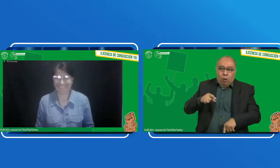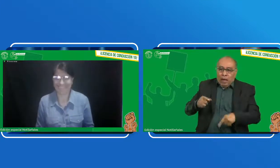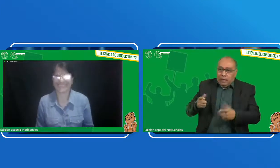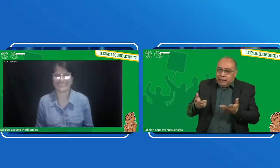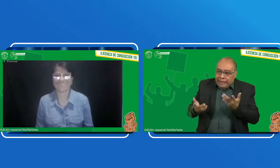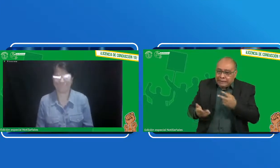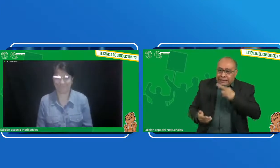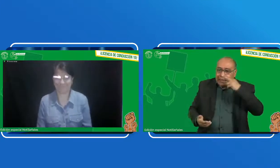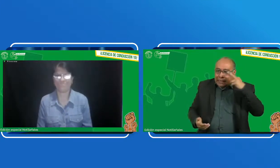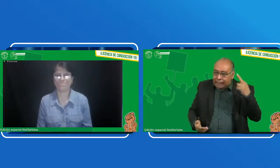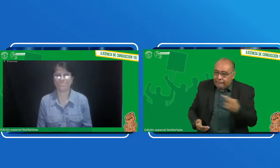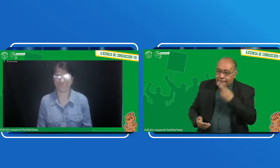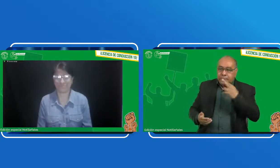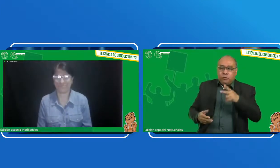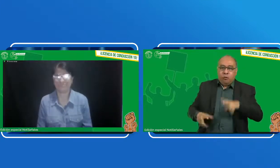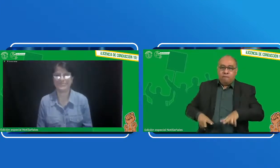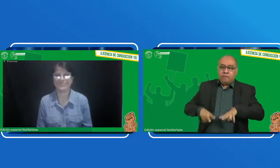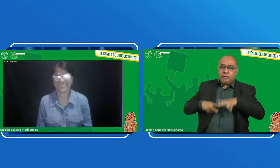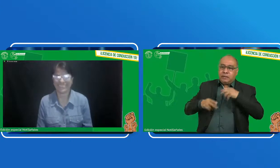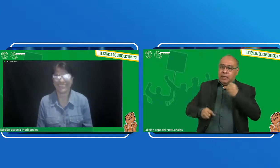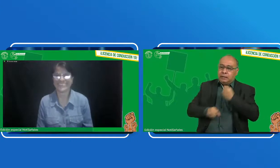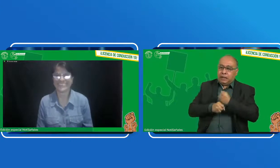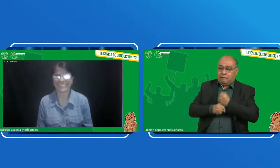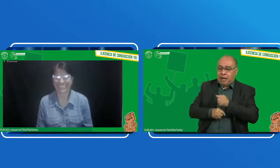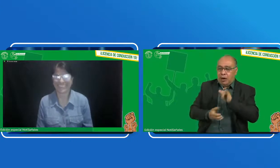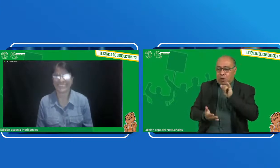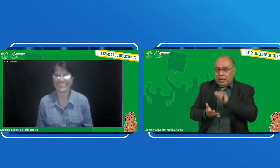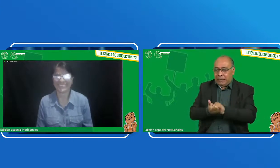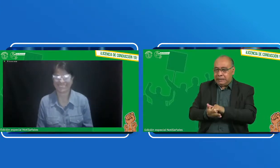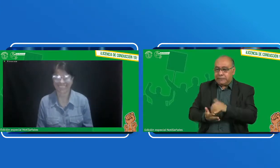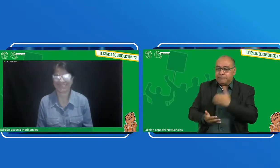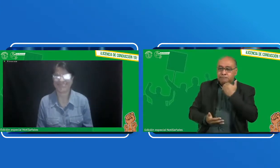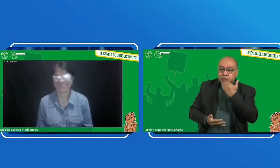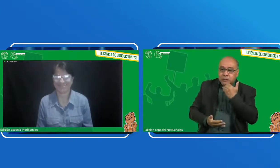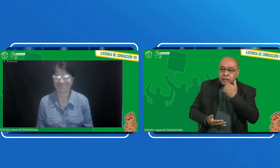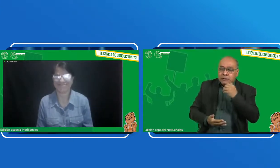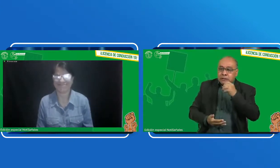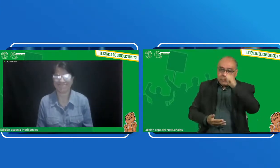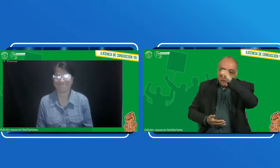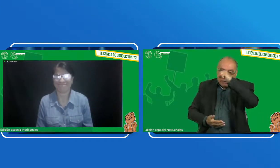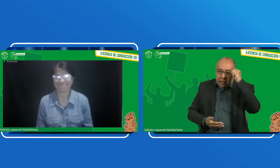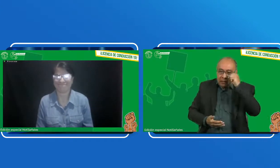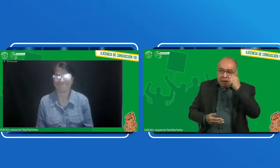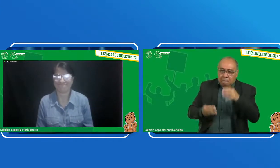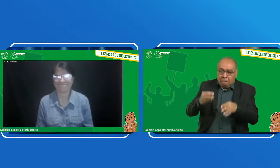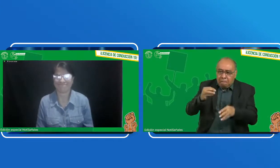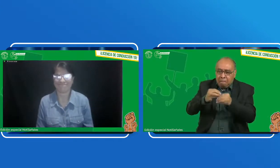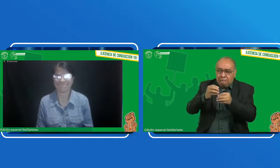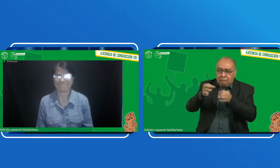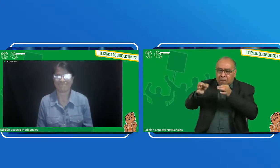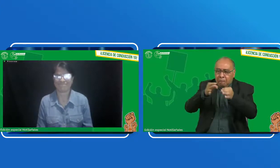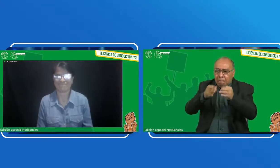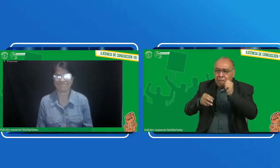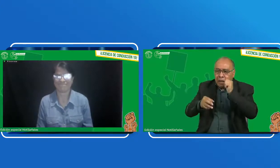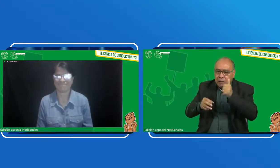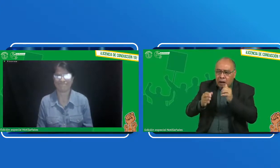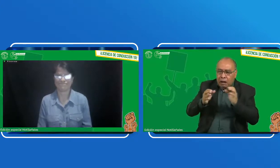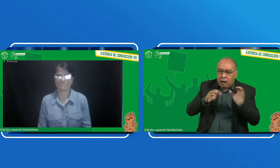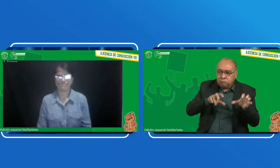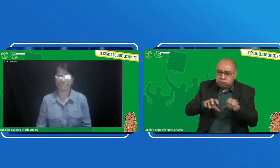en tener esto. La comunidad sorda no puede aguantar más y lo hemos repetido varias veces.